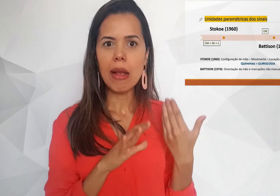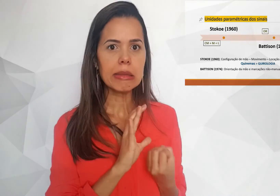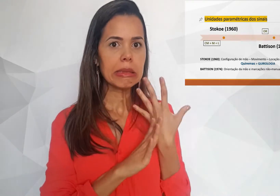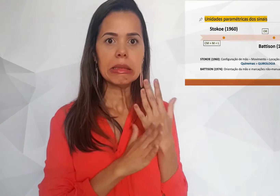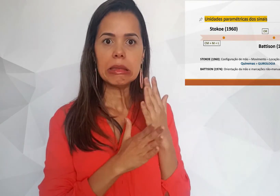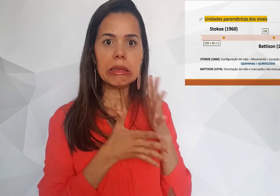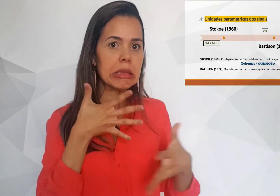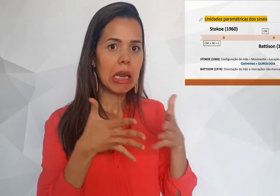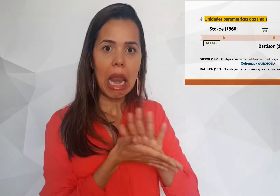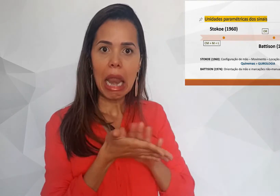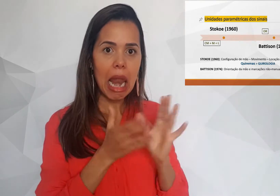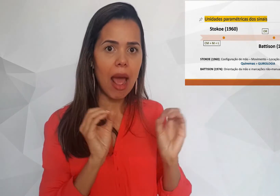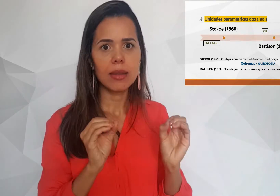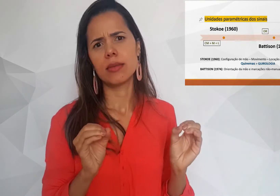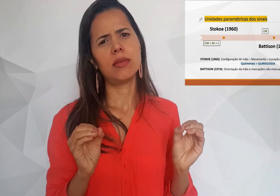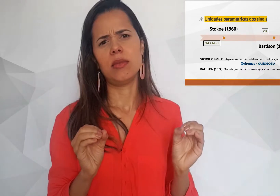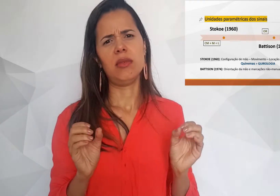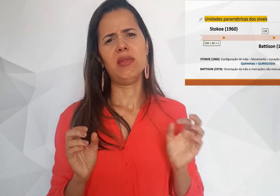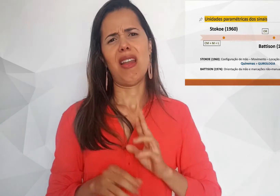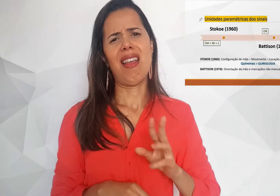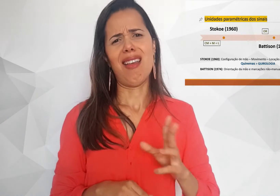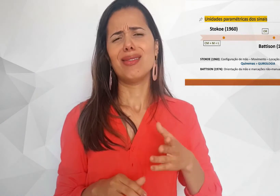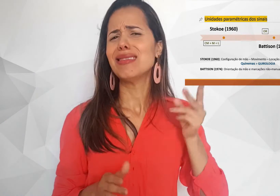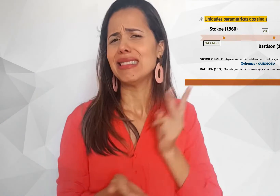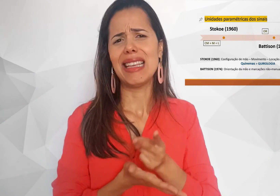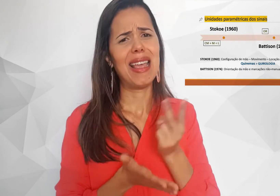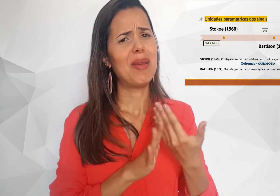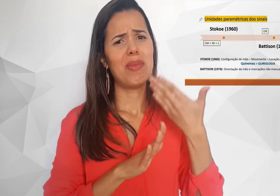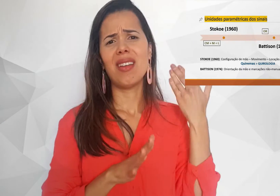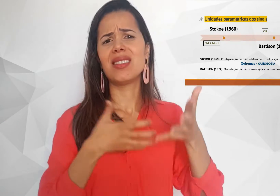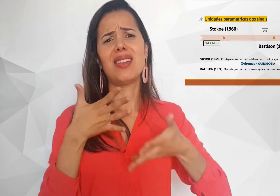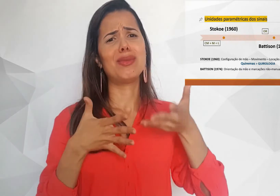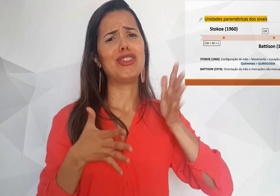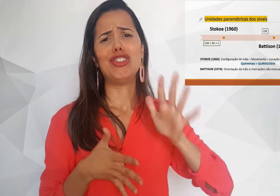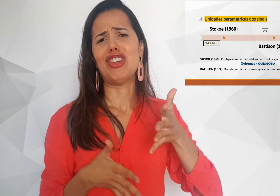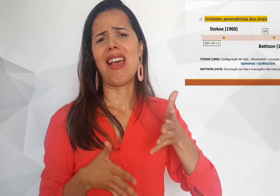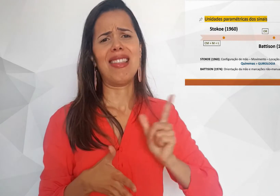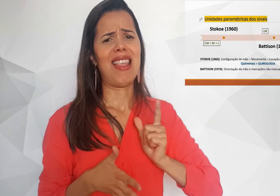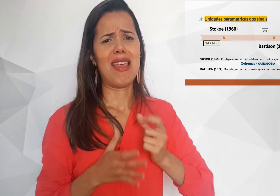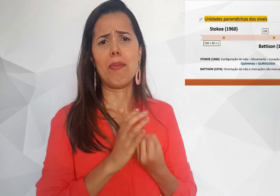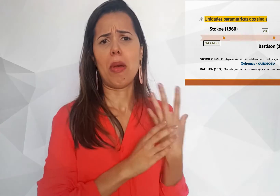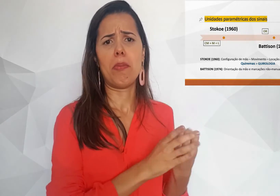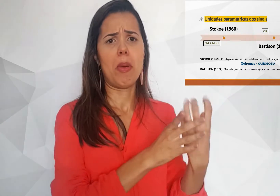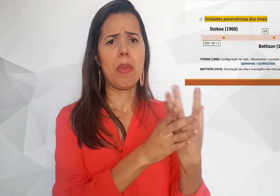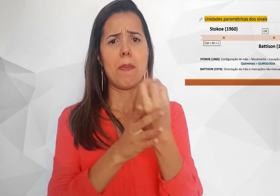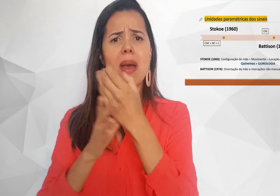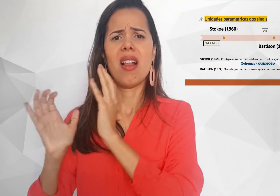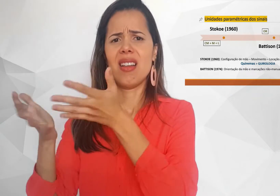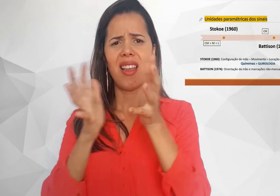línguas de sinais? Claro que não. Sempre se existiu língua sinalizada, sempre